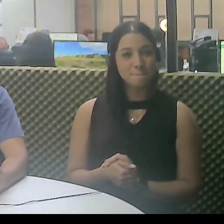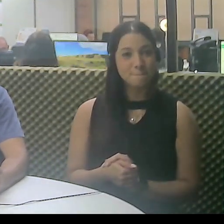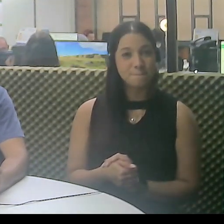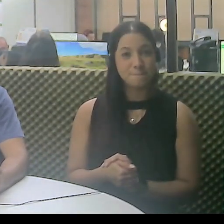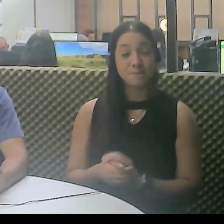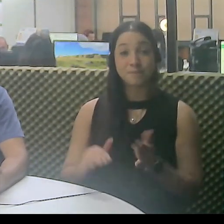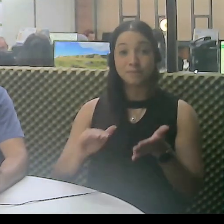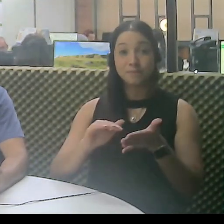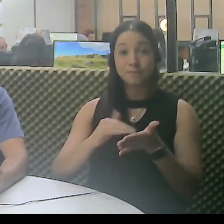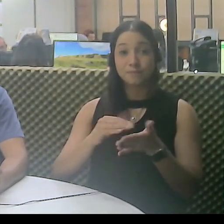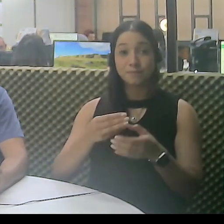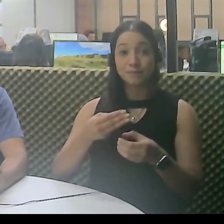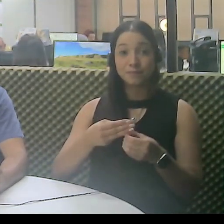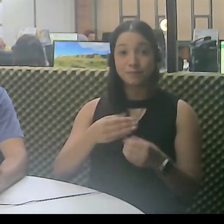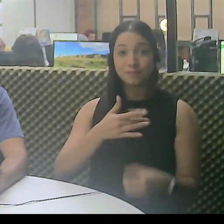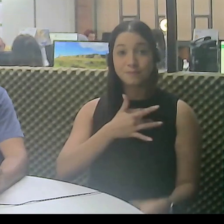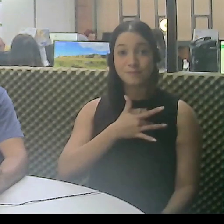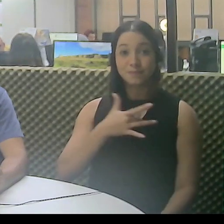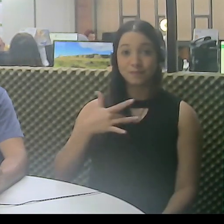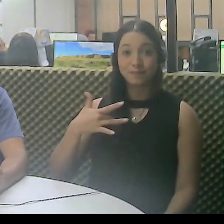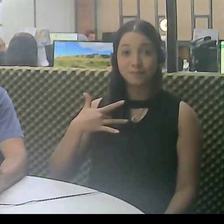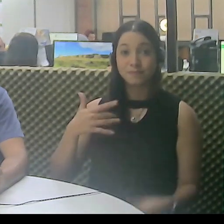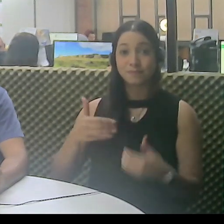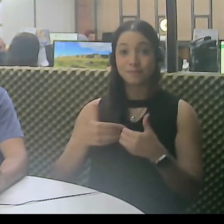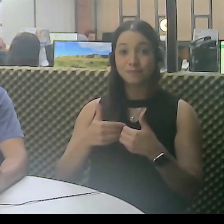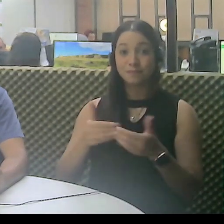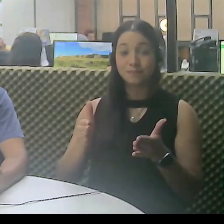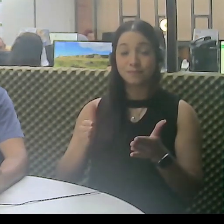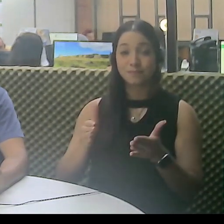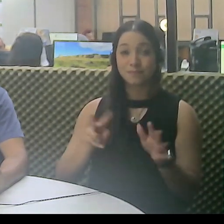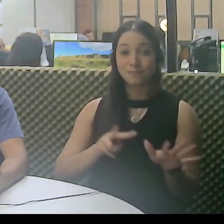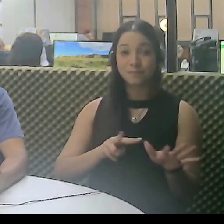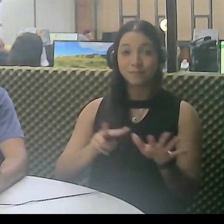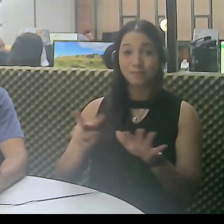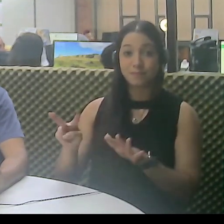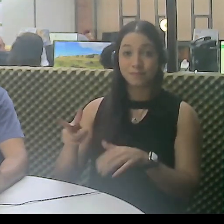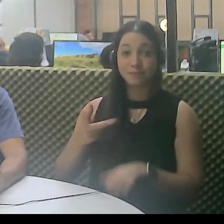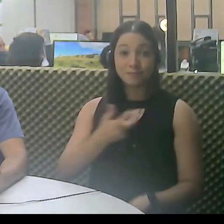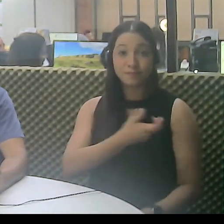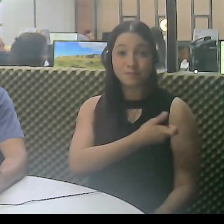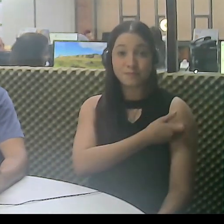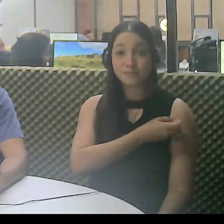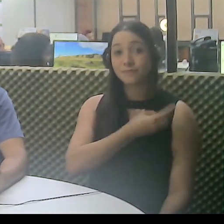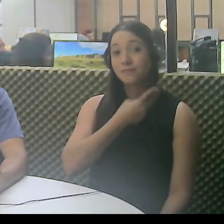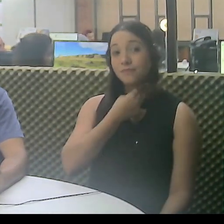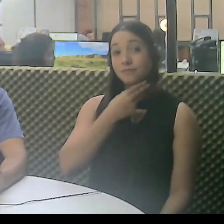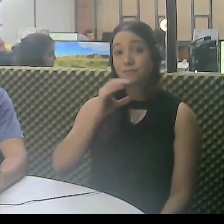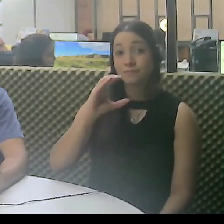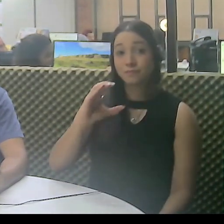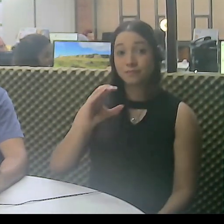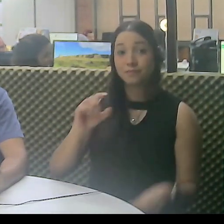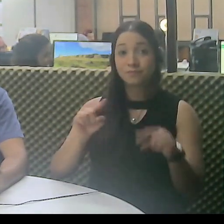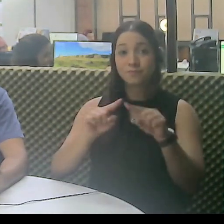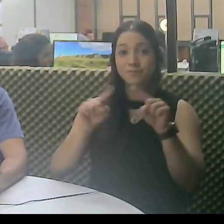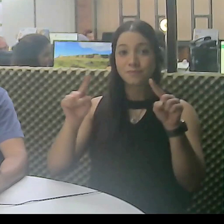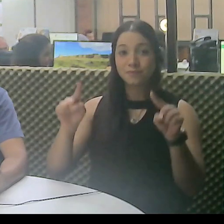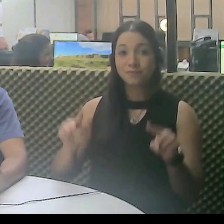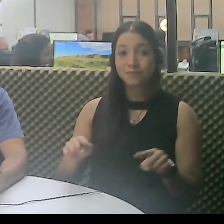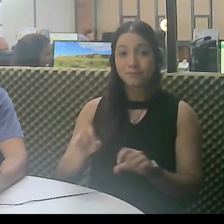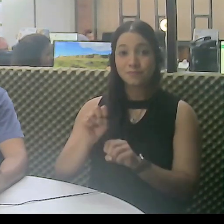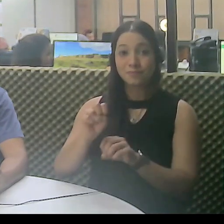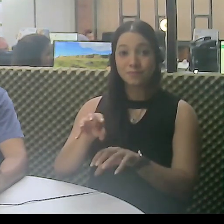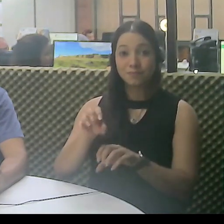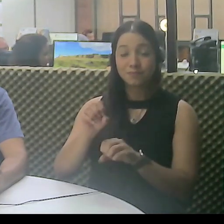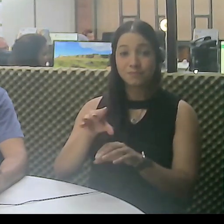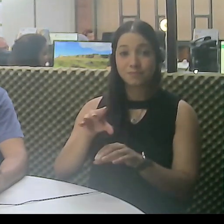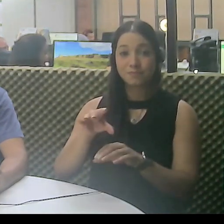A Secretaria Municipal de Saúde abriu nesta semana a vacinação contra a meningite C para trabalhadores da educação. A